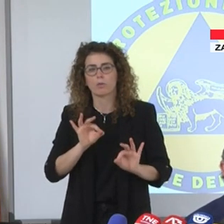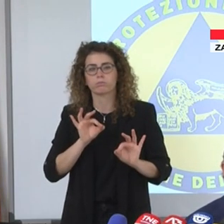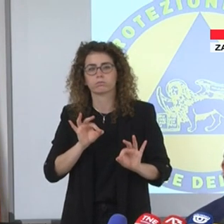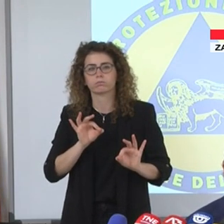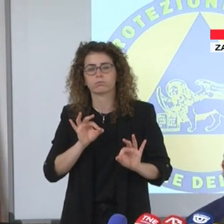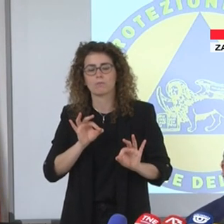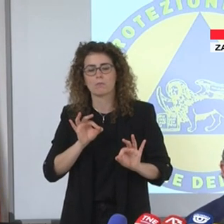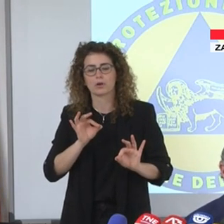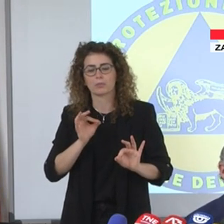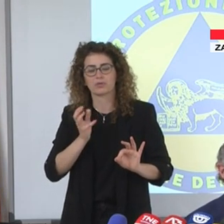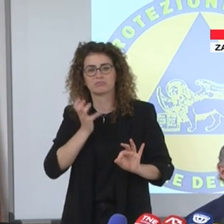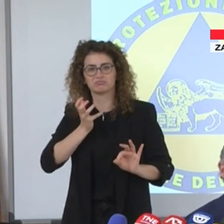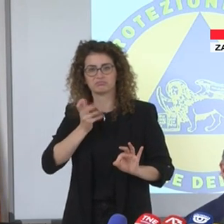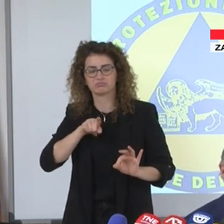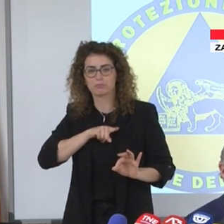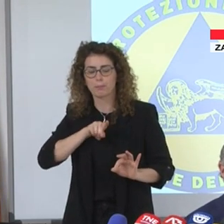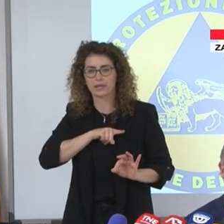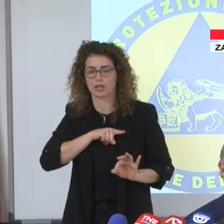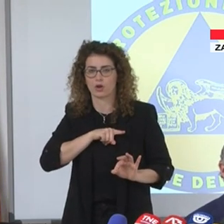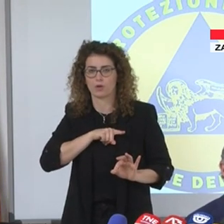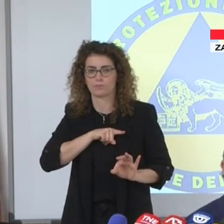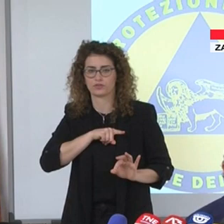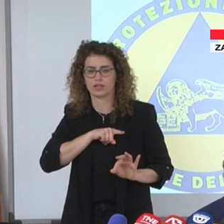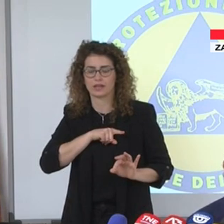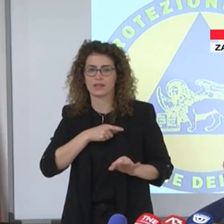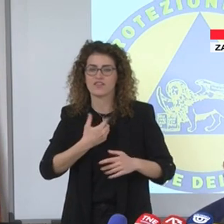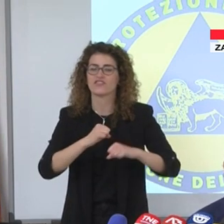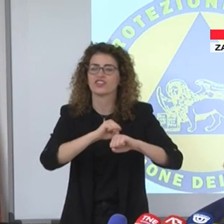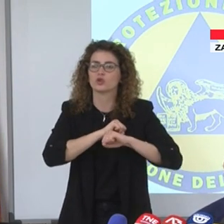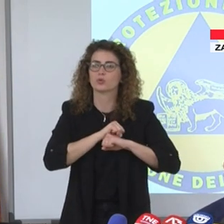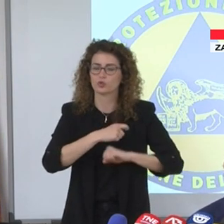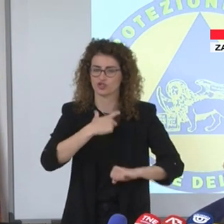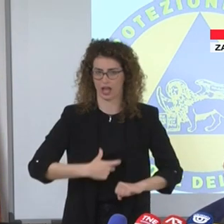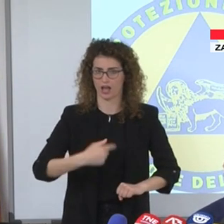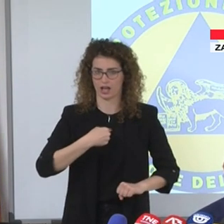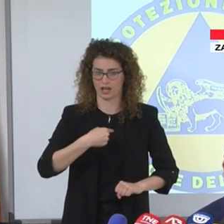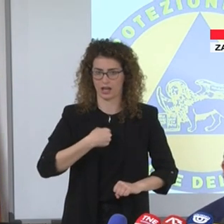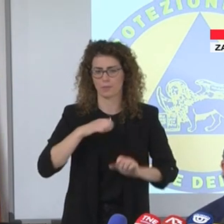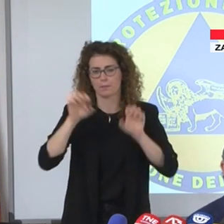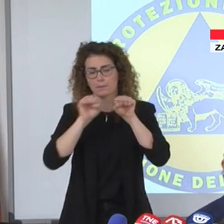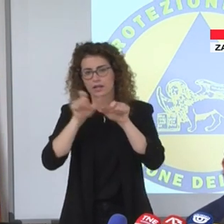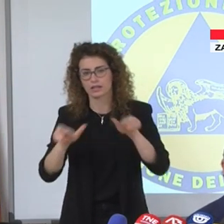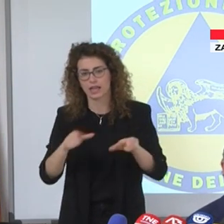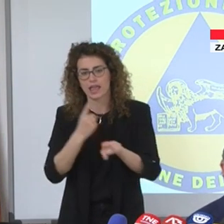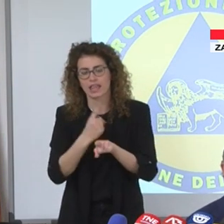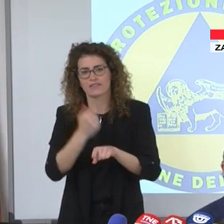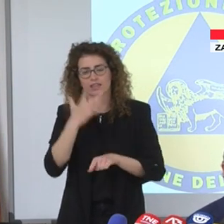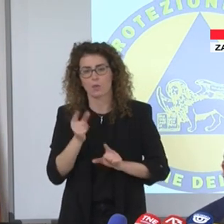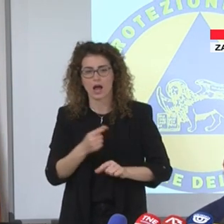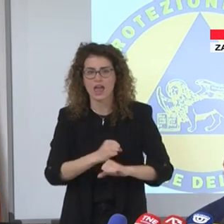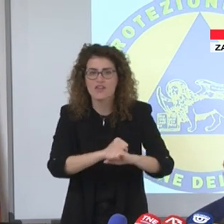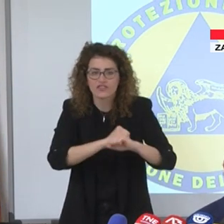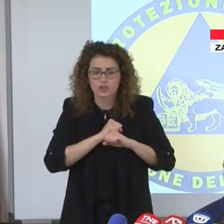l'unico valore che noi abbiamo, e sul fatto che i veneti devono sapere che il loro governatore deve avere una reputazione